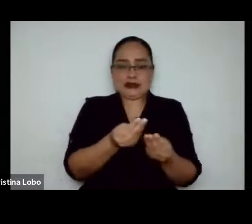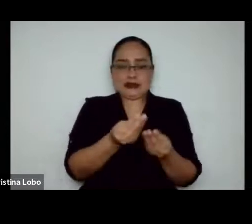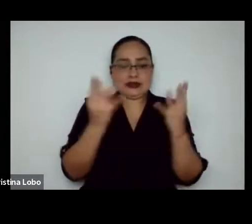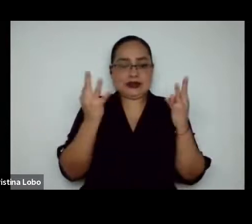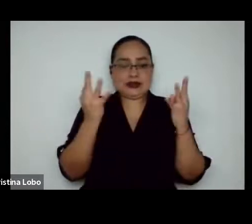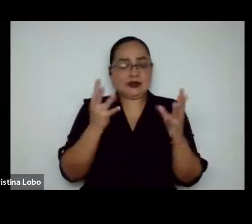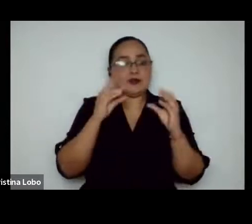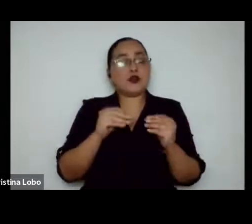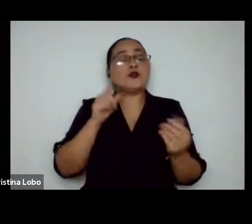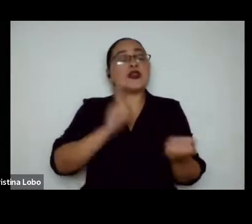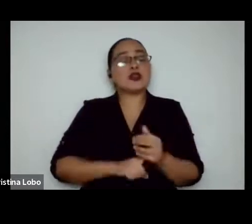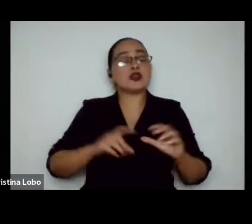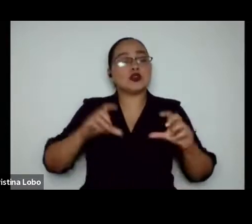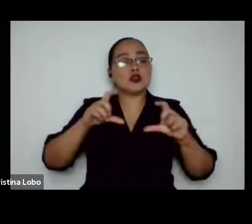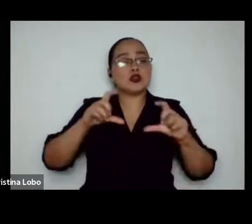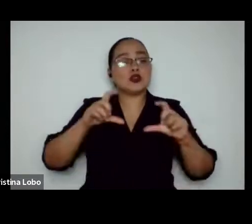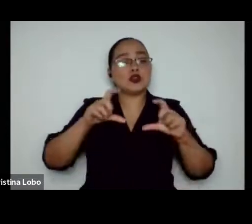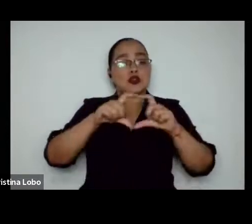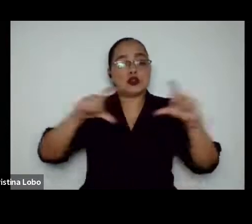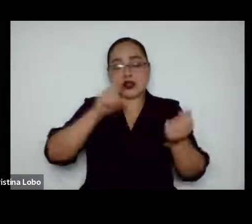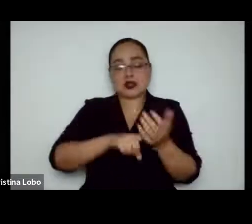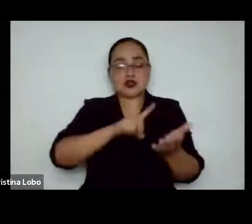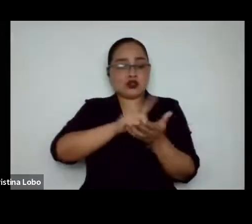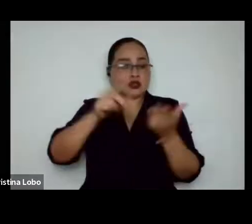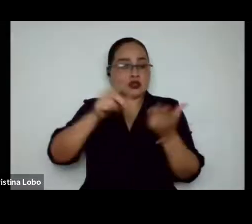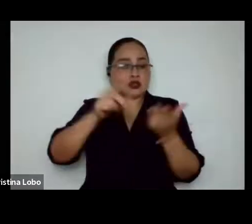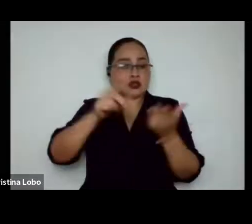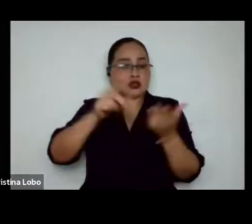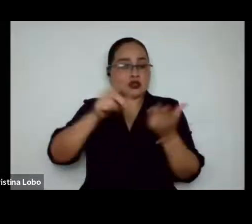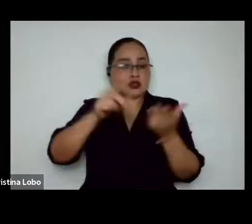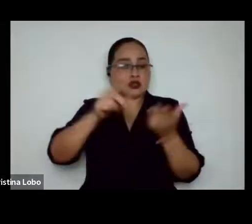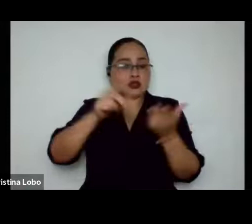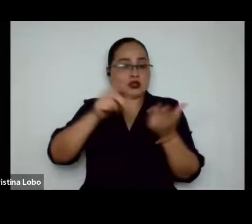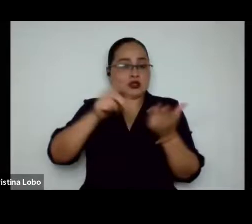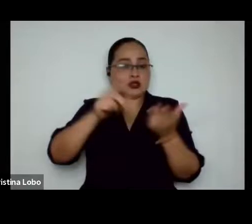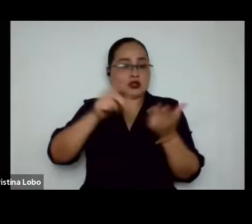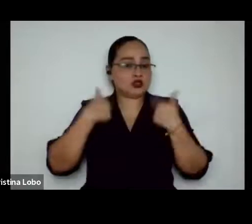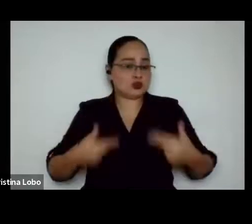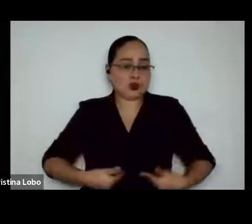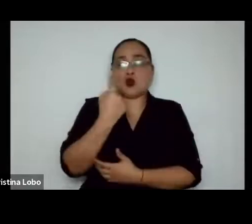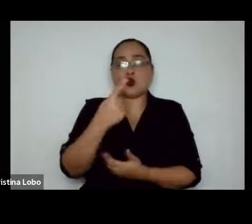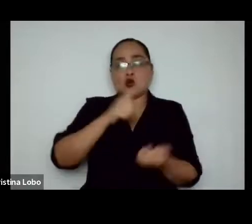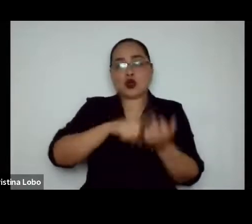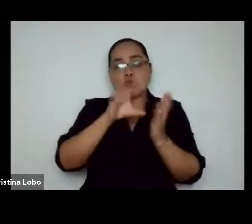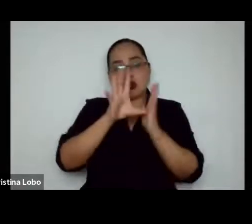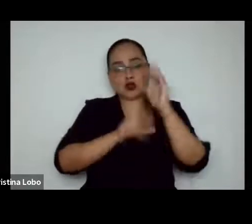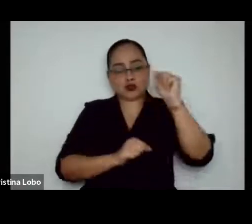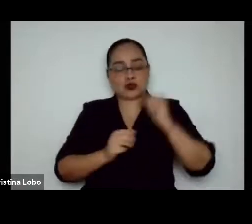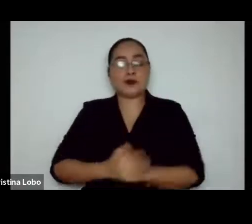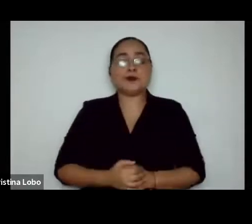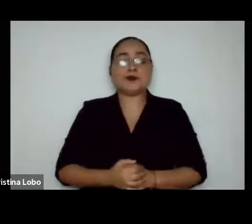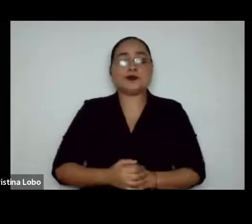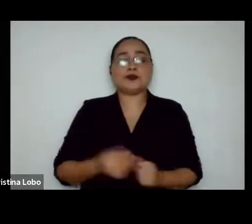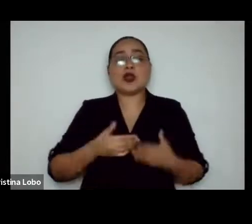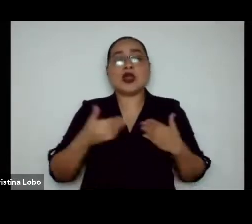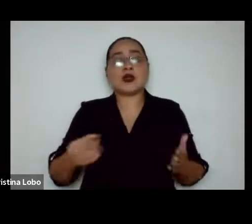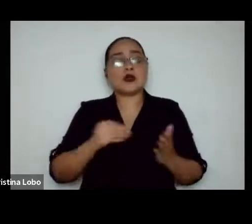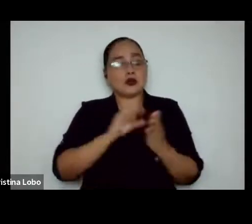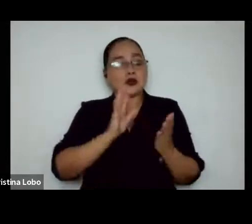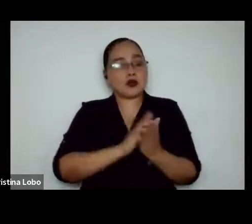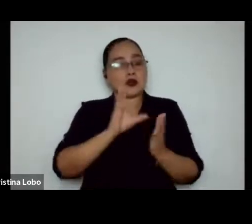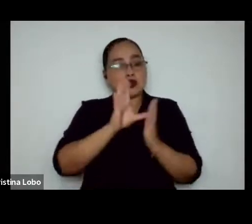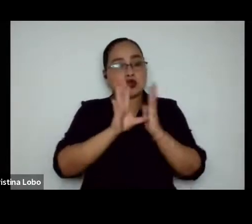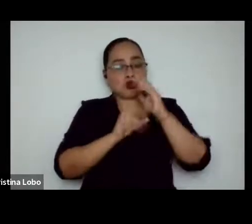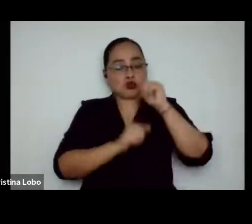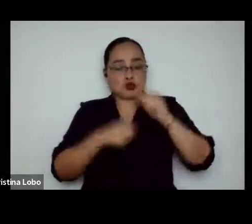primero de la Constitución dice derechos humanos. Entonces, digamos, los derechos positivizados en la Constitución mexicana se llaman